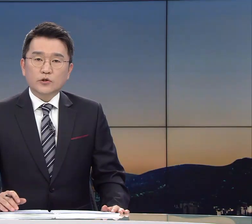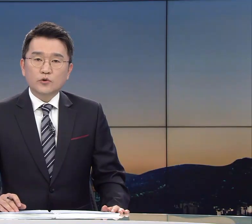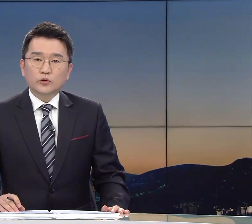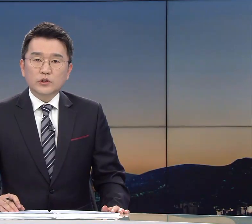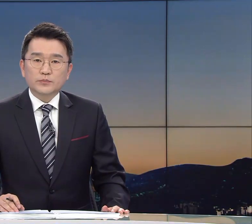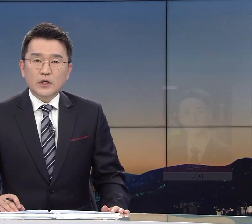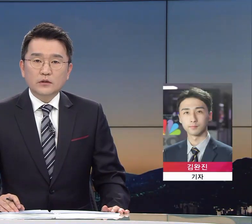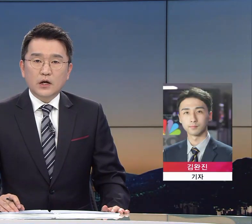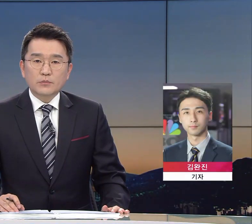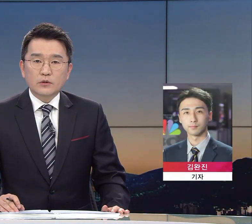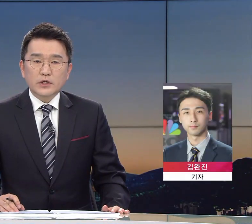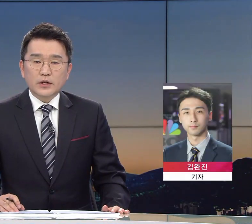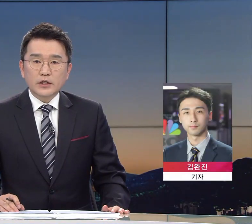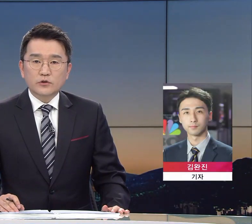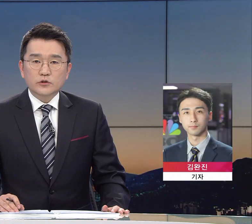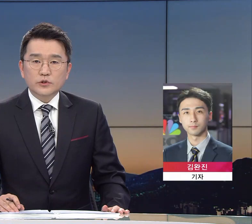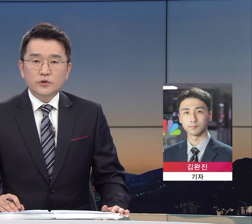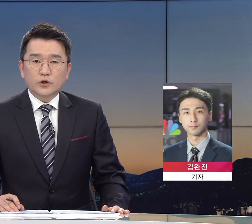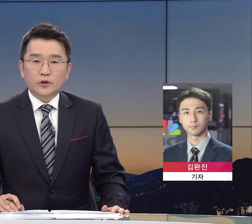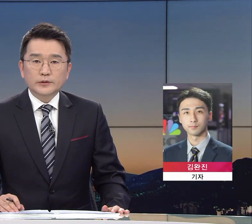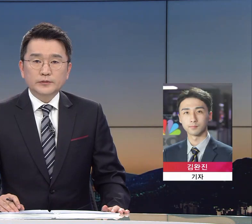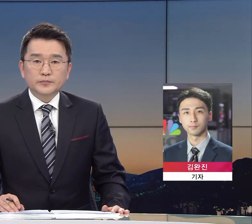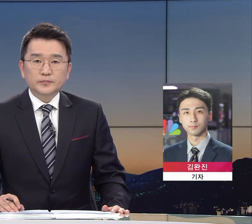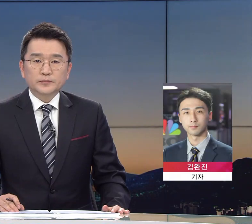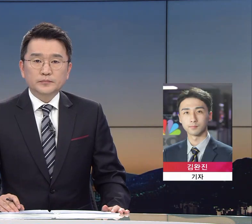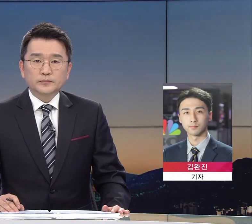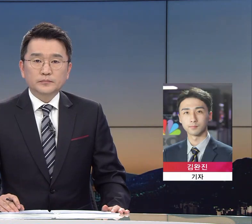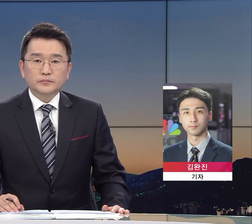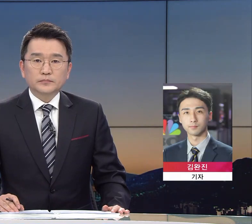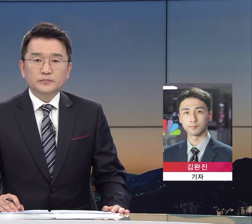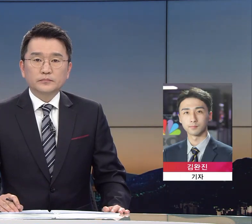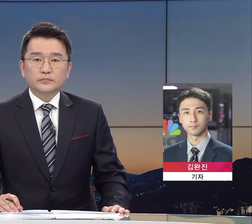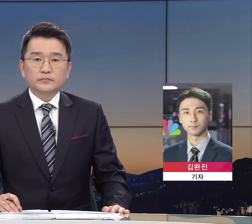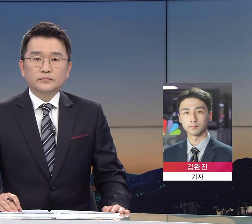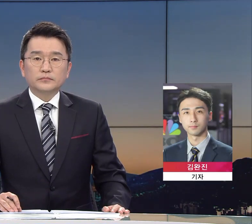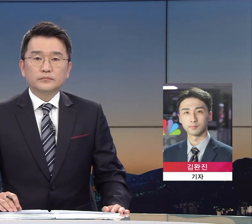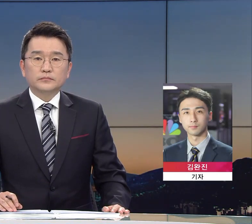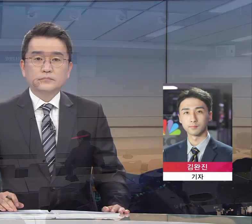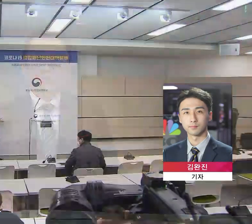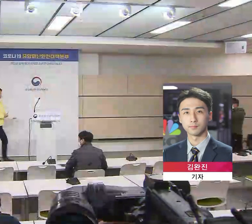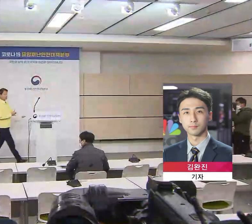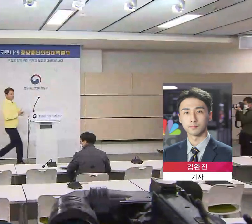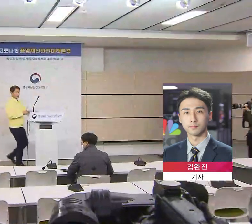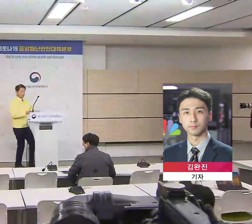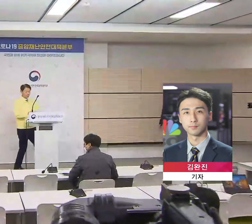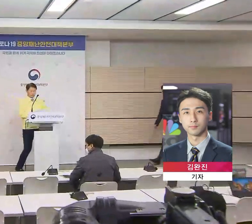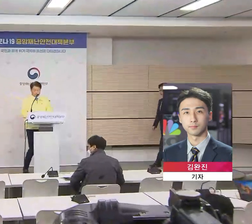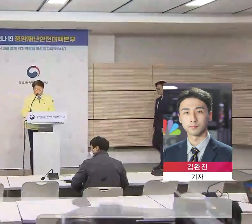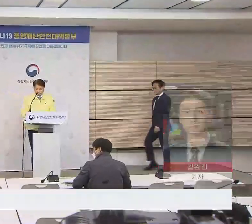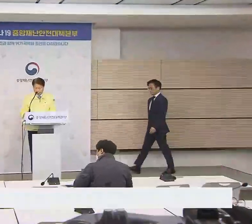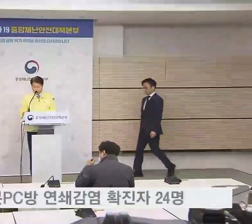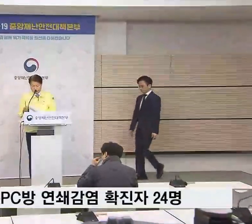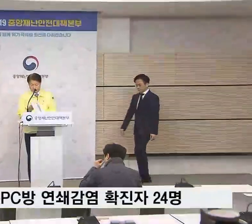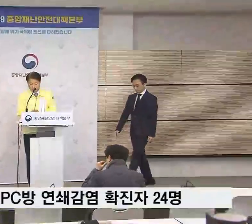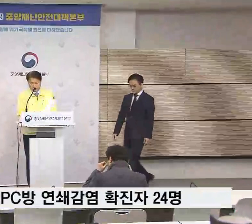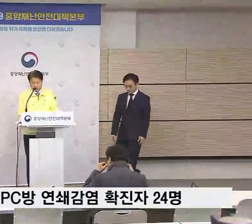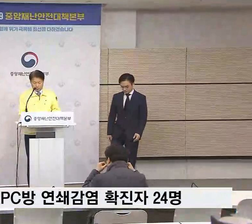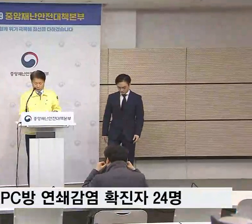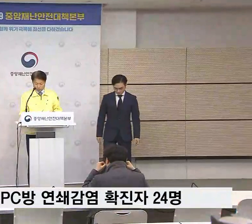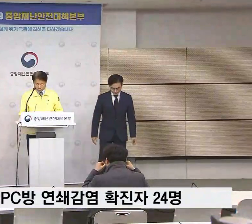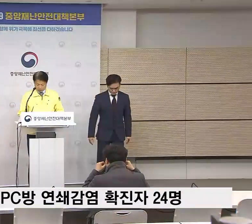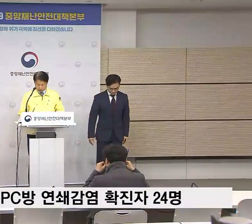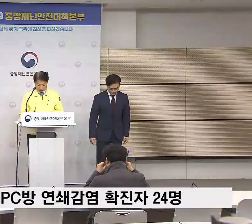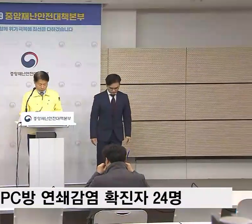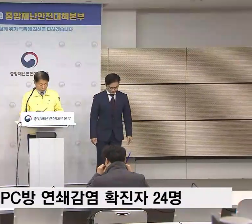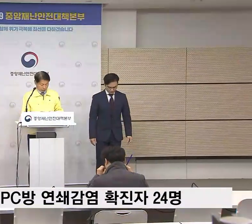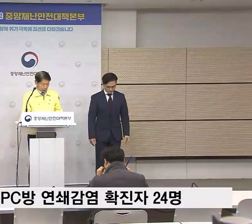자, 서울도 집단 감염 사례가 이어지고 있죠? 네, 서울 이문동 동안교회에서 시작해 근처 휘경동 세븐 PC방으로